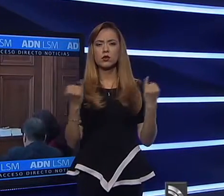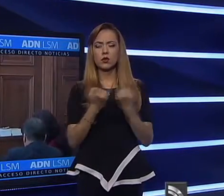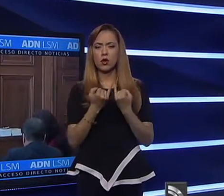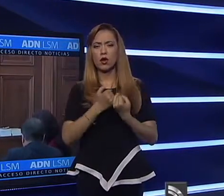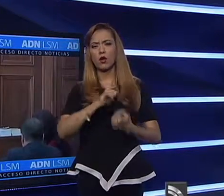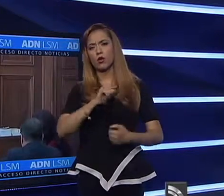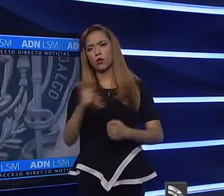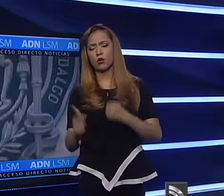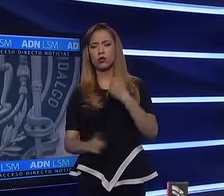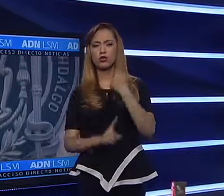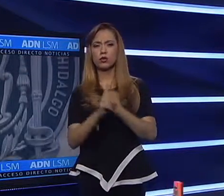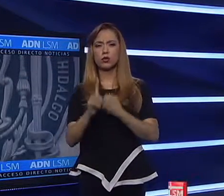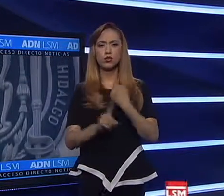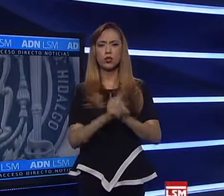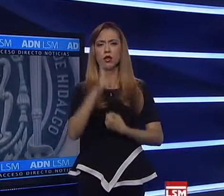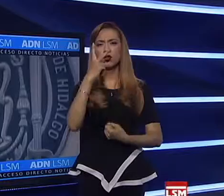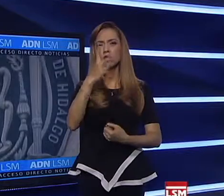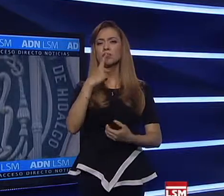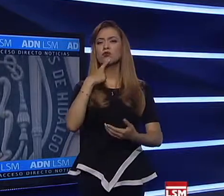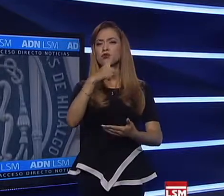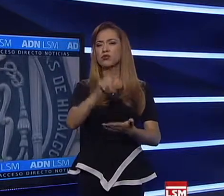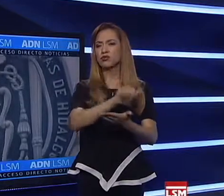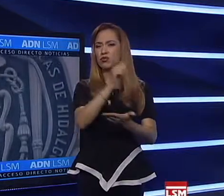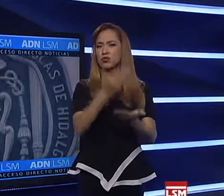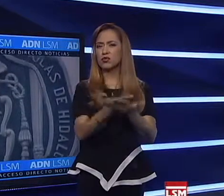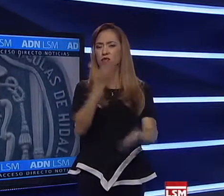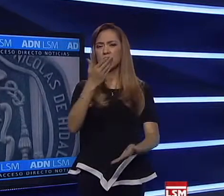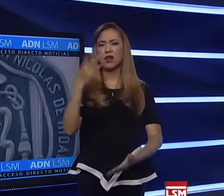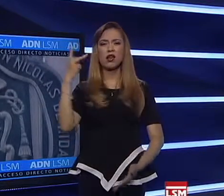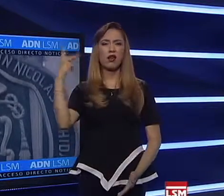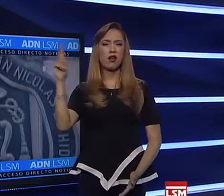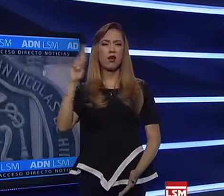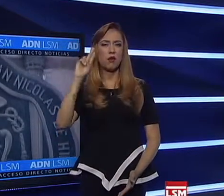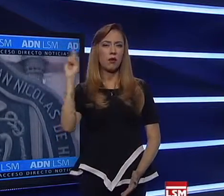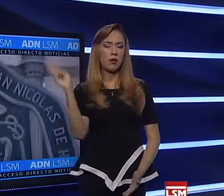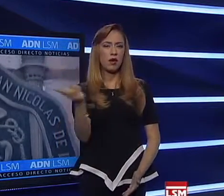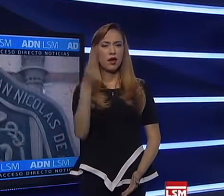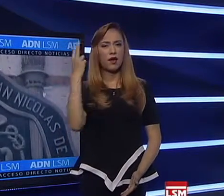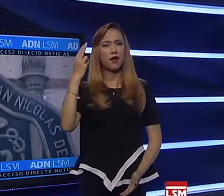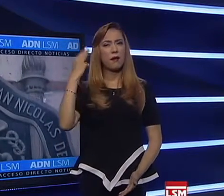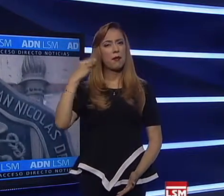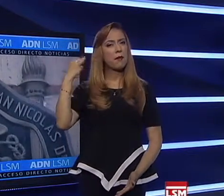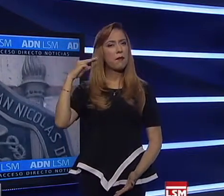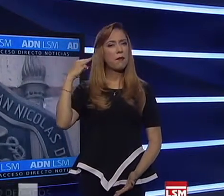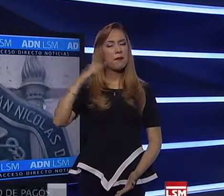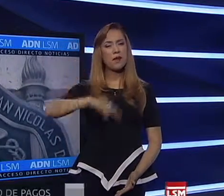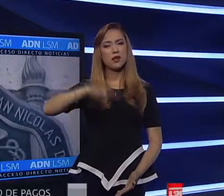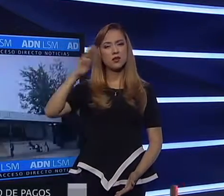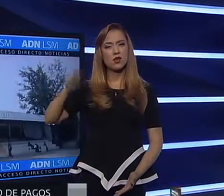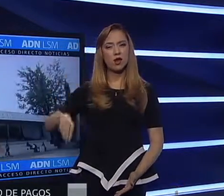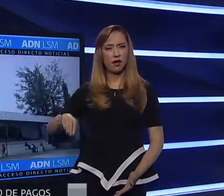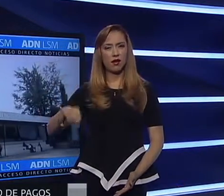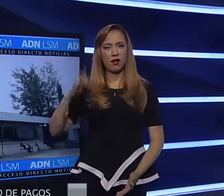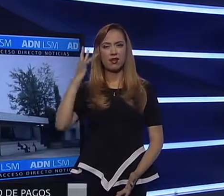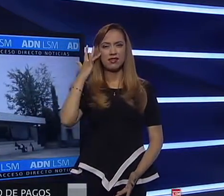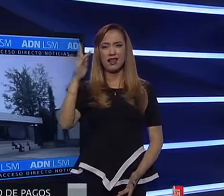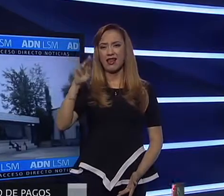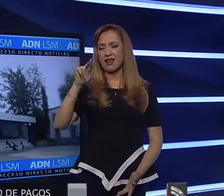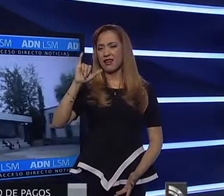amparos promovidos por estudiantes de la Universidad Michoacana de San Nicolás de Hidalgo, quienes cuestionan la constitucionalidad del acuerdo que